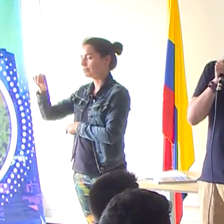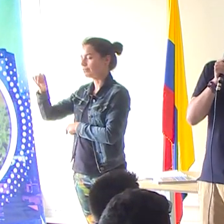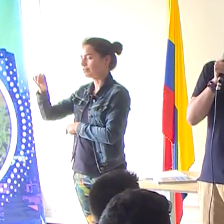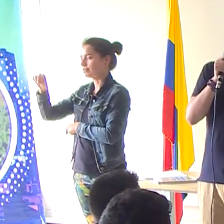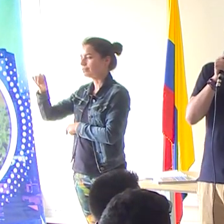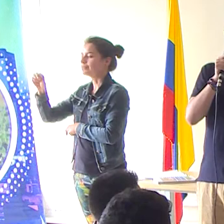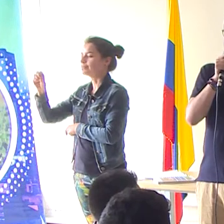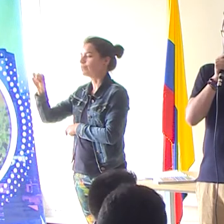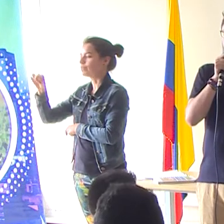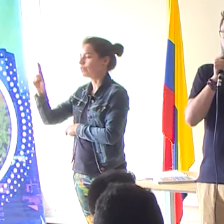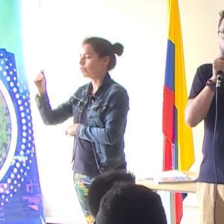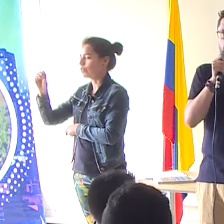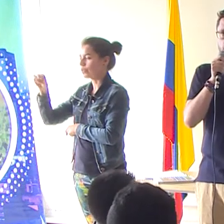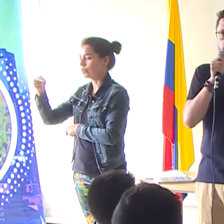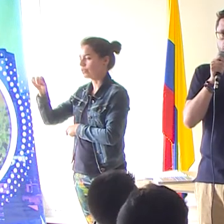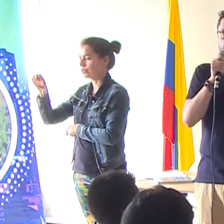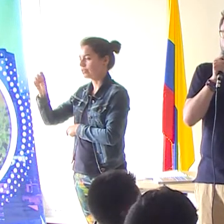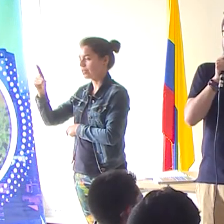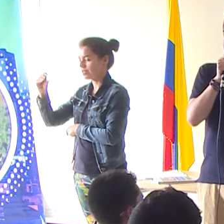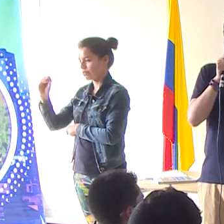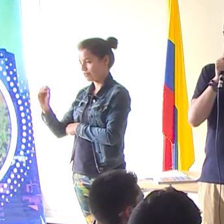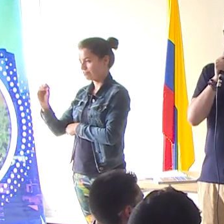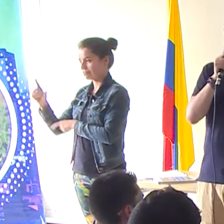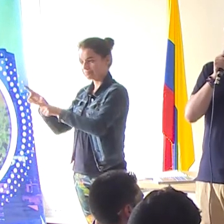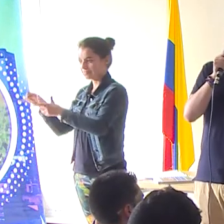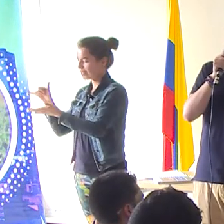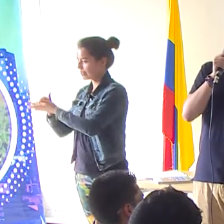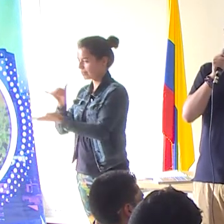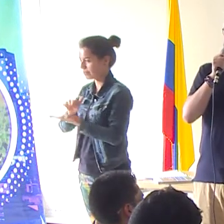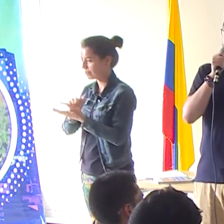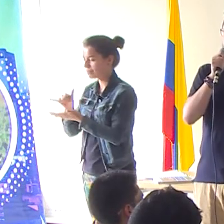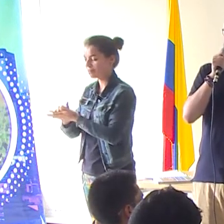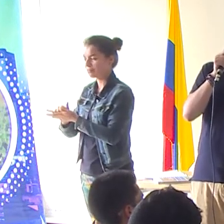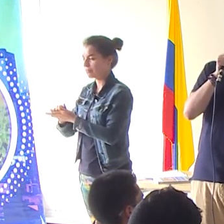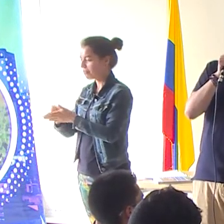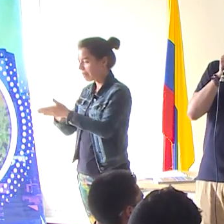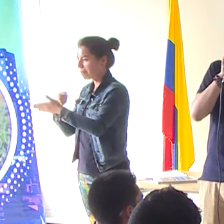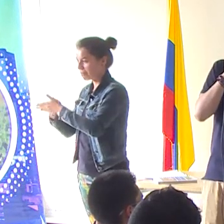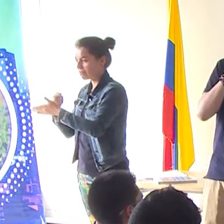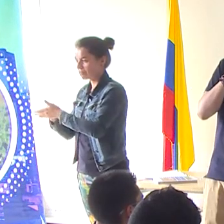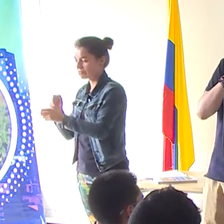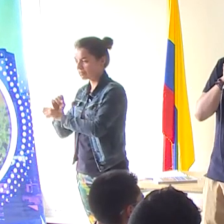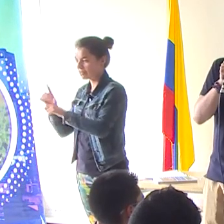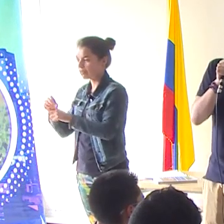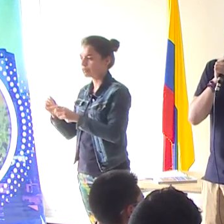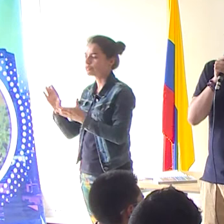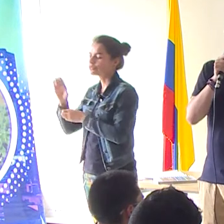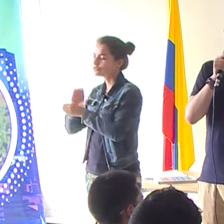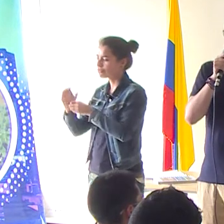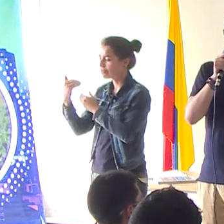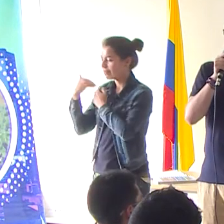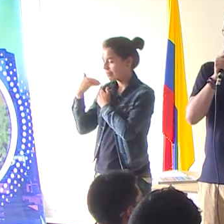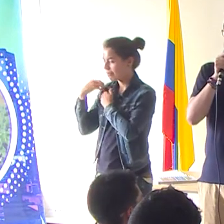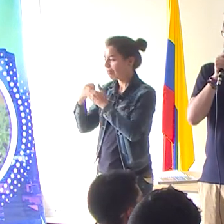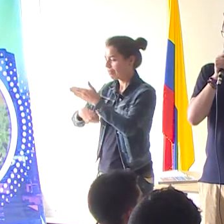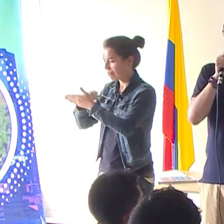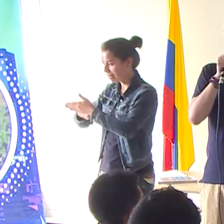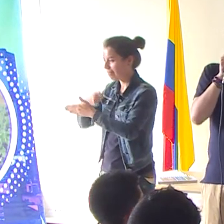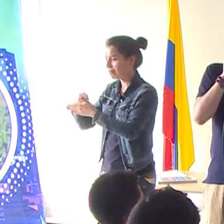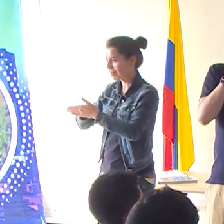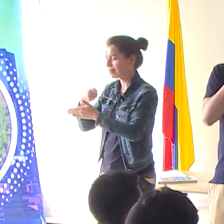cada vez más negligentes con el costo ambiental que cada parte de esa metrópoli asuma porque